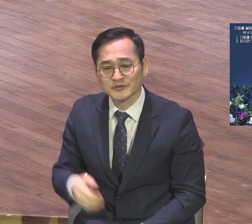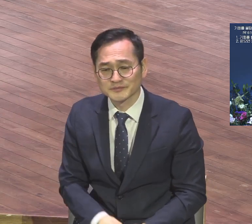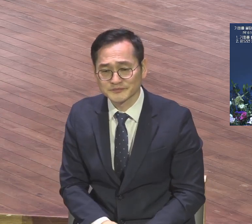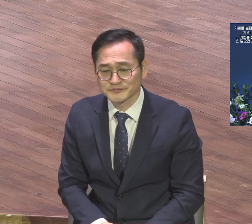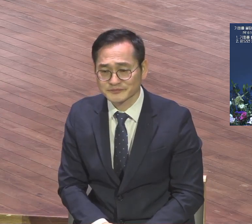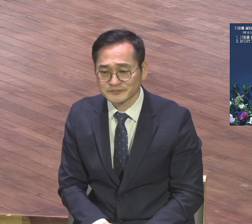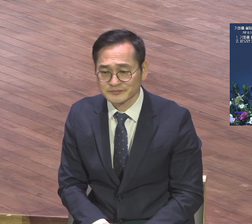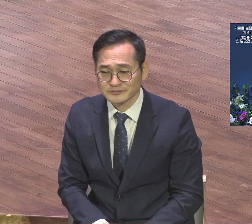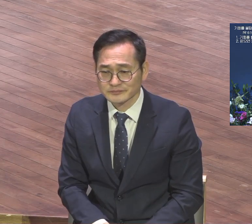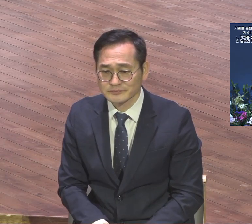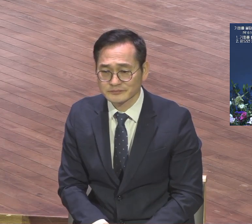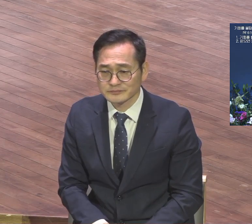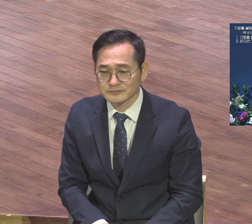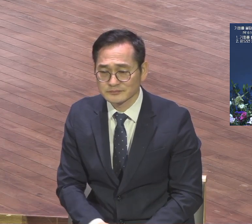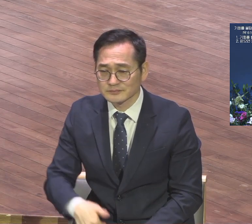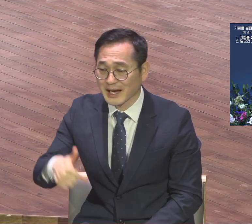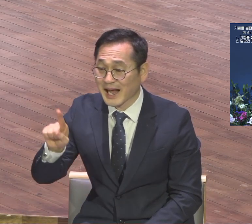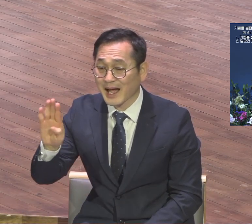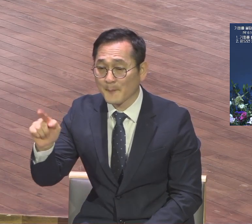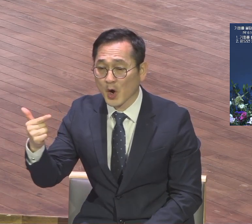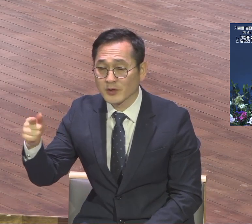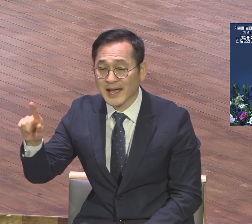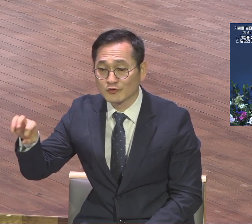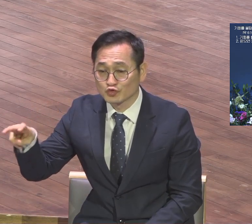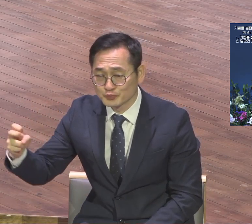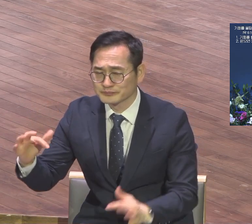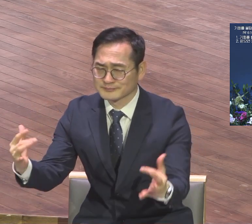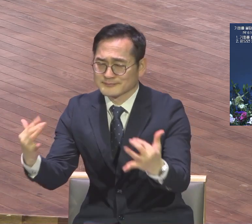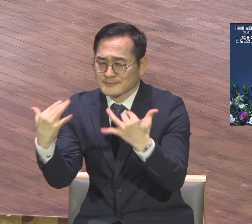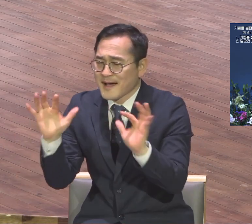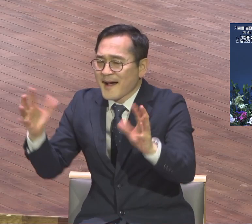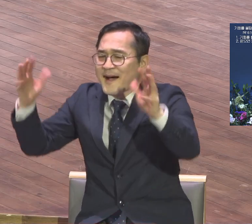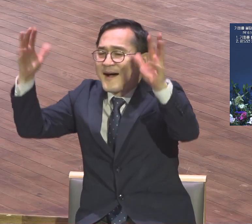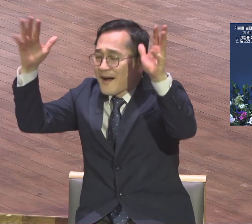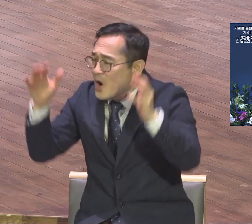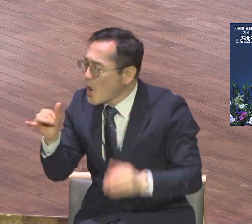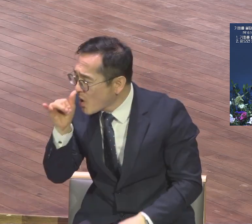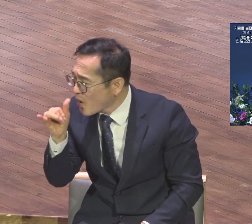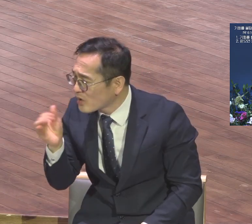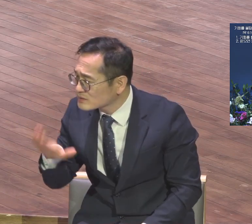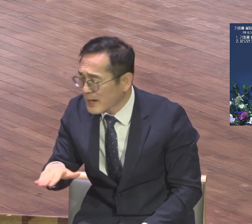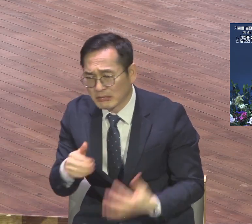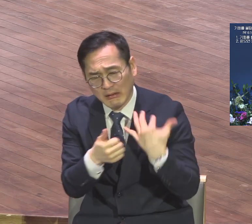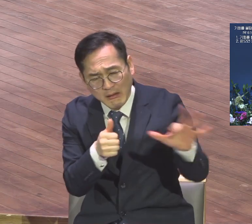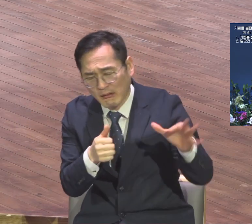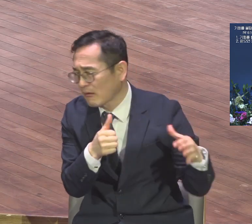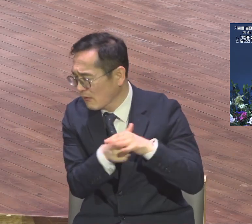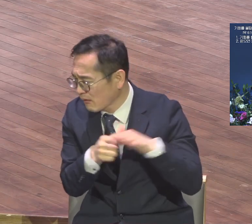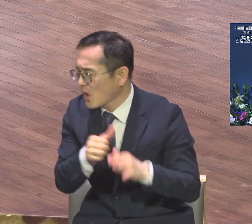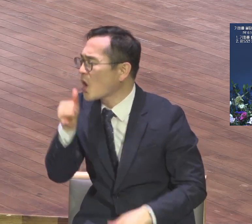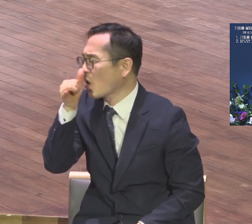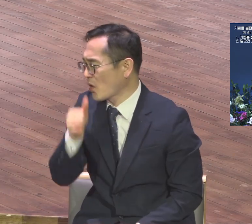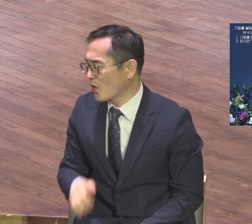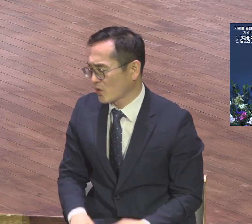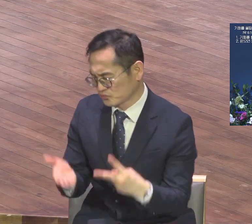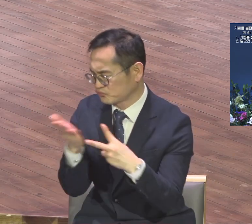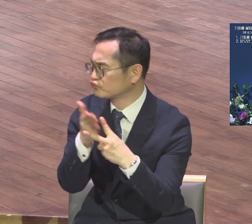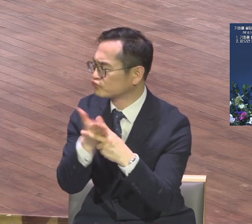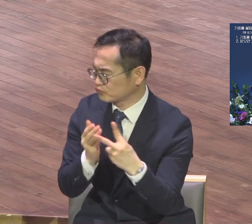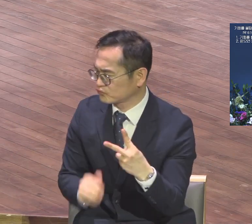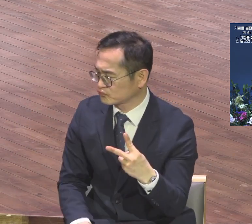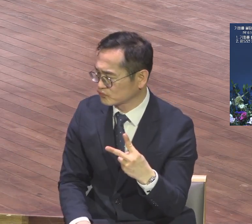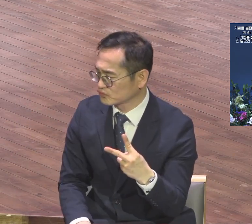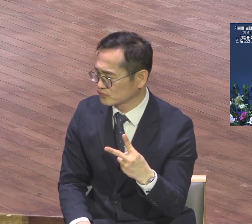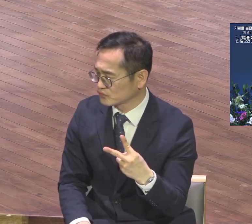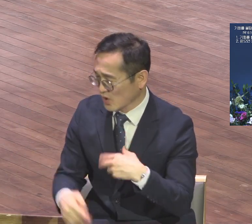가부나움에서처럼 박수와 환호성을 받는 그런 삶도 있지만은 그렇지 못한 삶도 많다. 너희